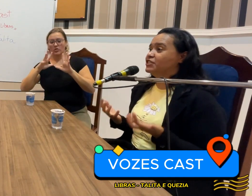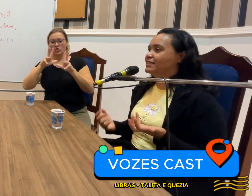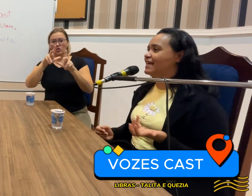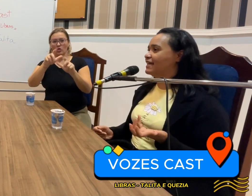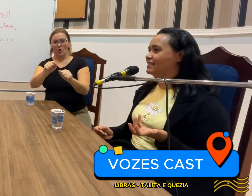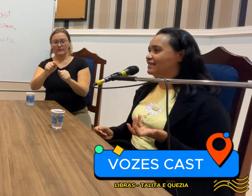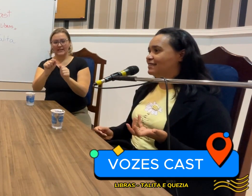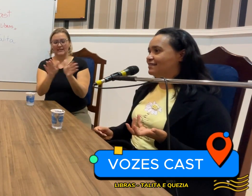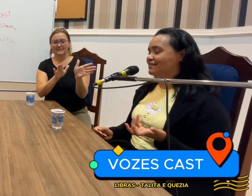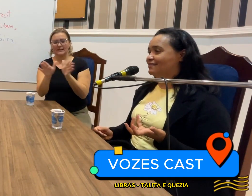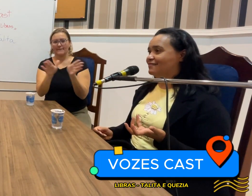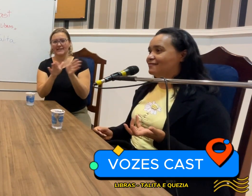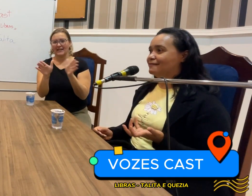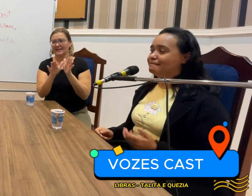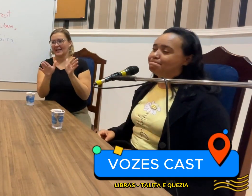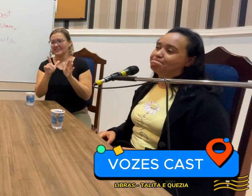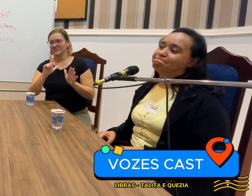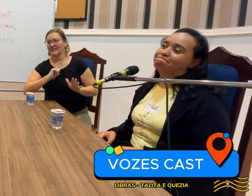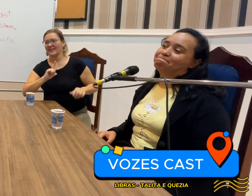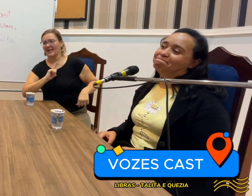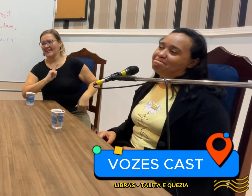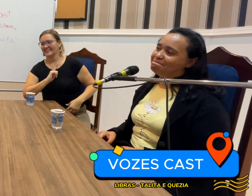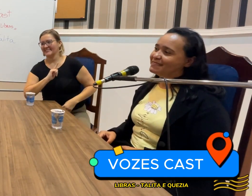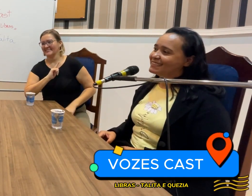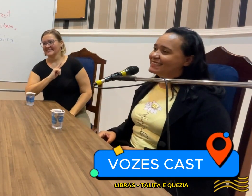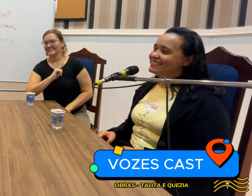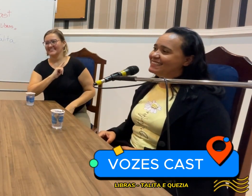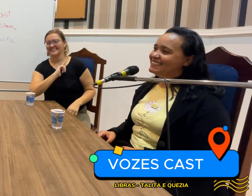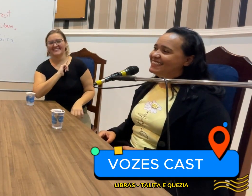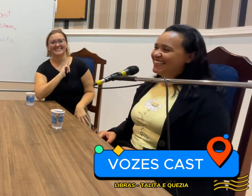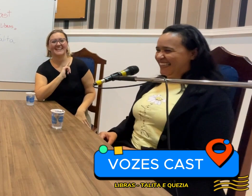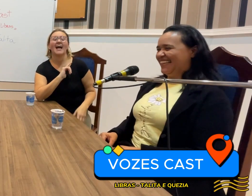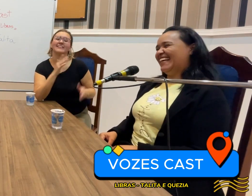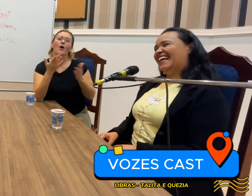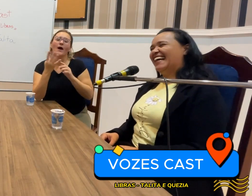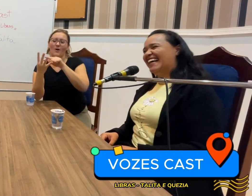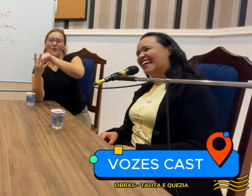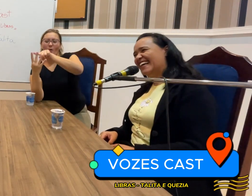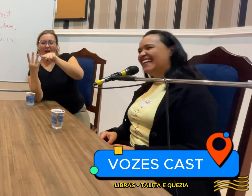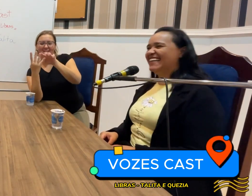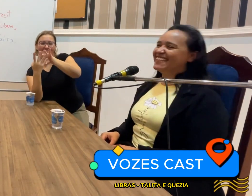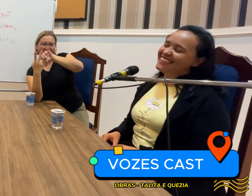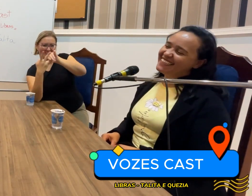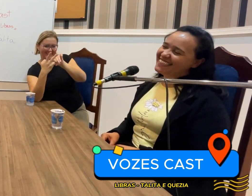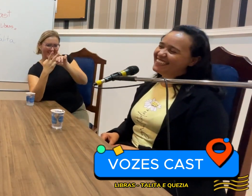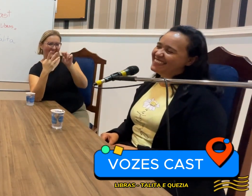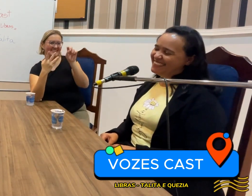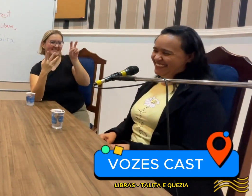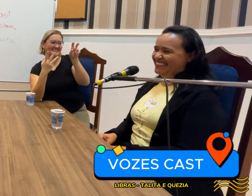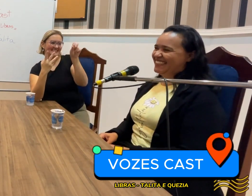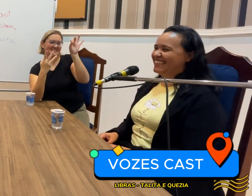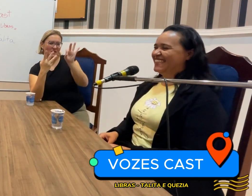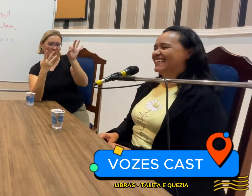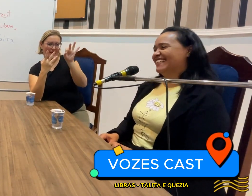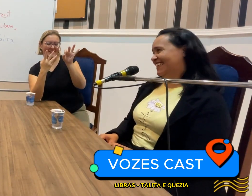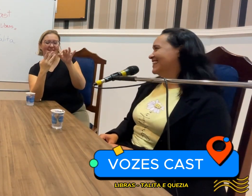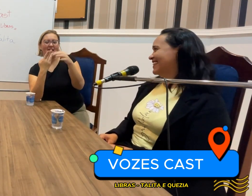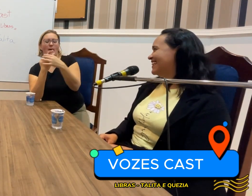que essa igreja tem? Se afunila, porque aqui ainda tem uns 50-50, gente. Mas se for expandir